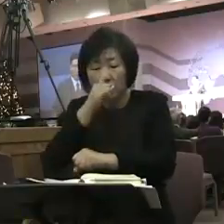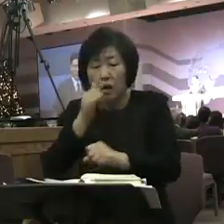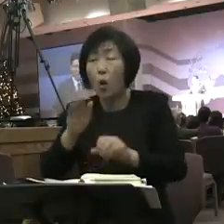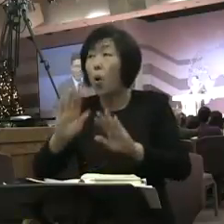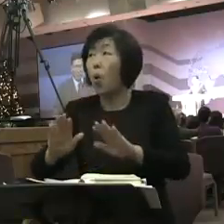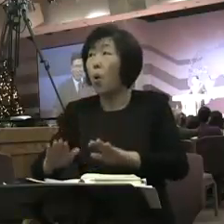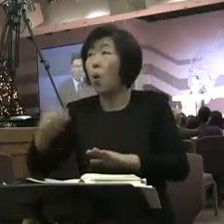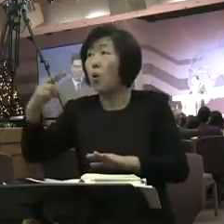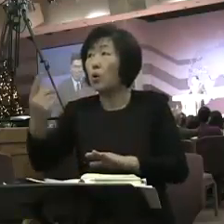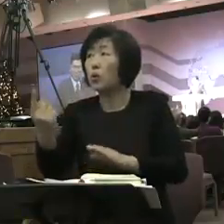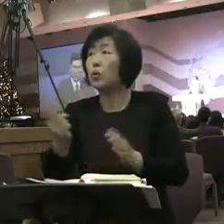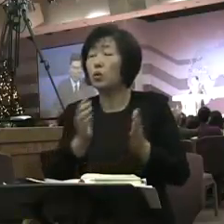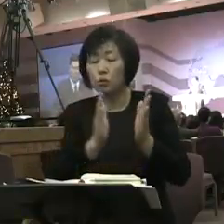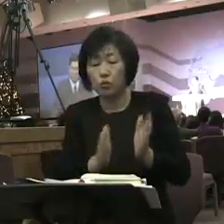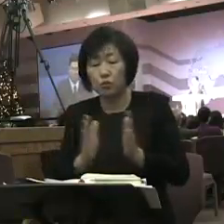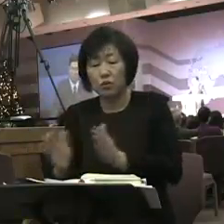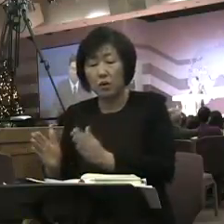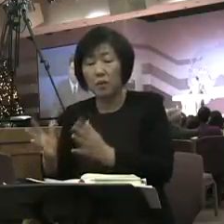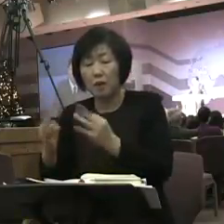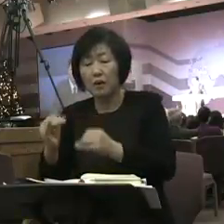저도 선교 사역 17년을 했습니다.